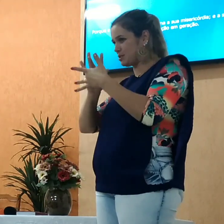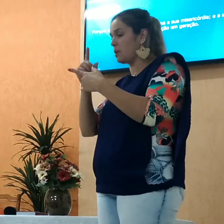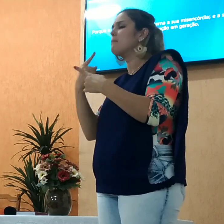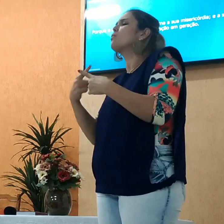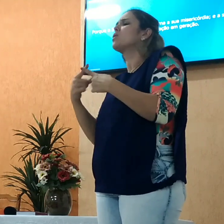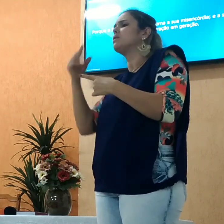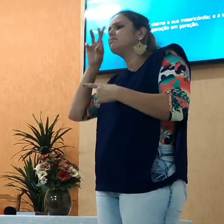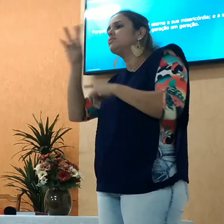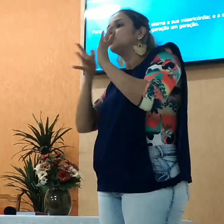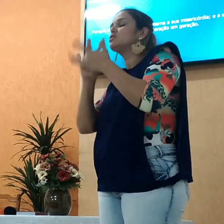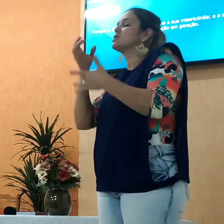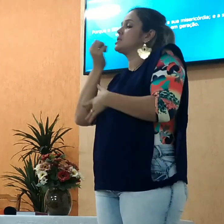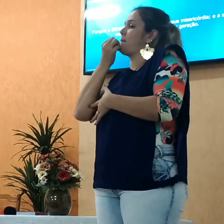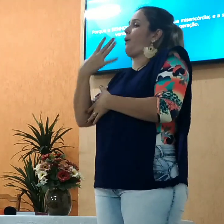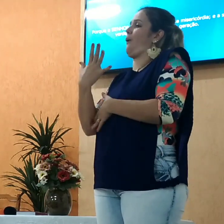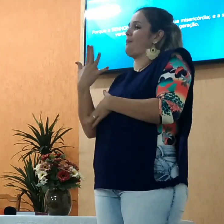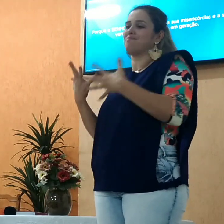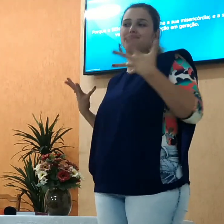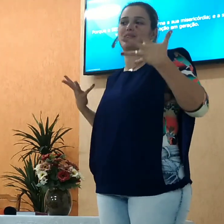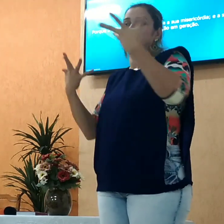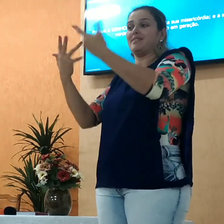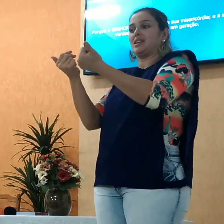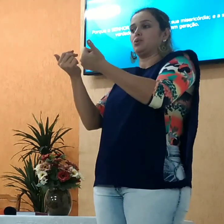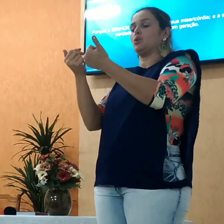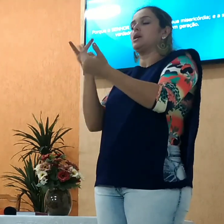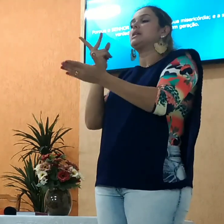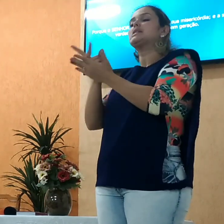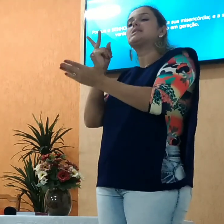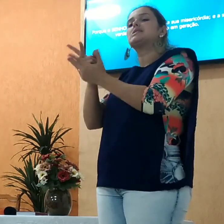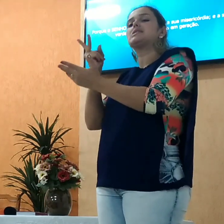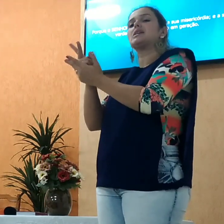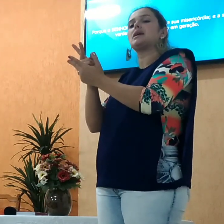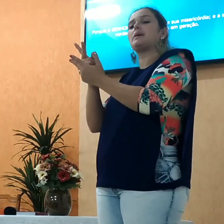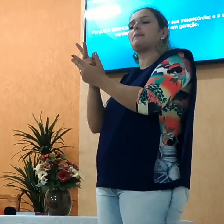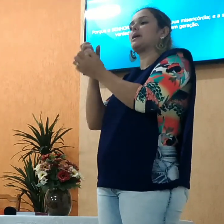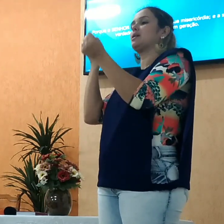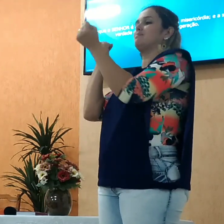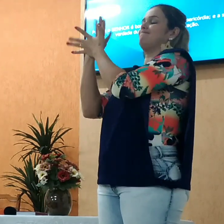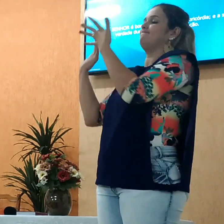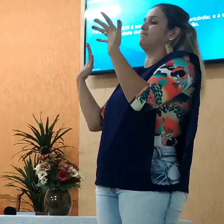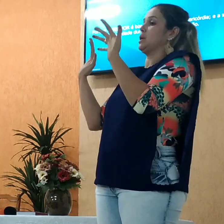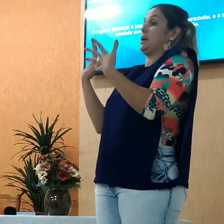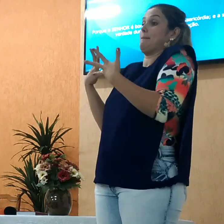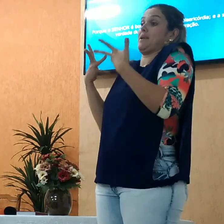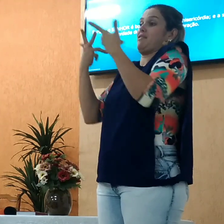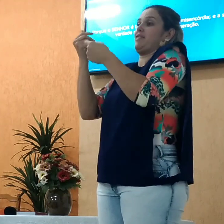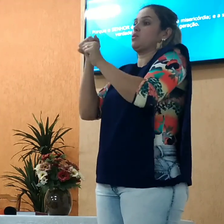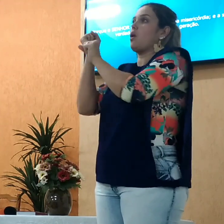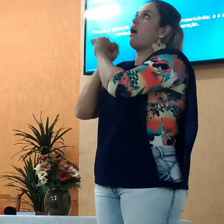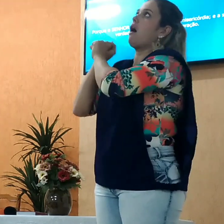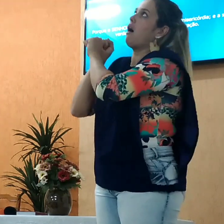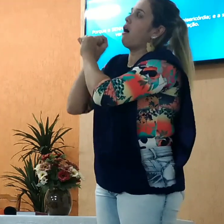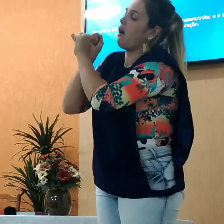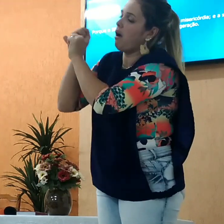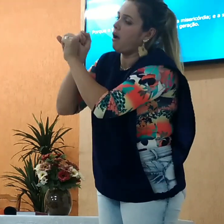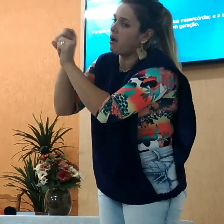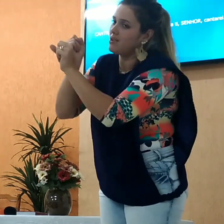bom, e a sua misericórdia dura para sempre, de geração em geração a